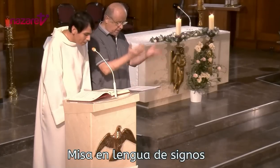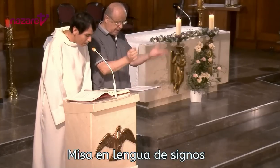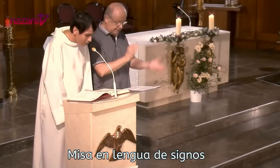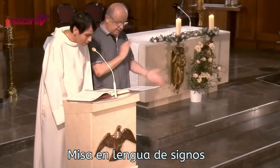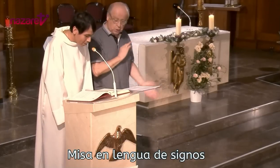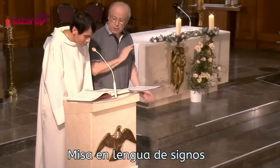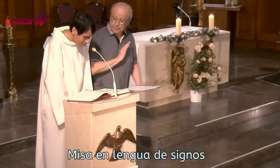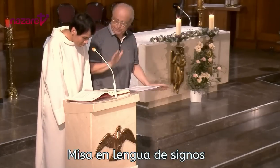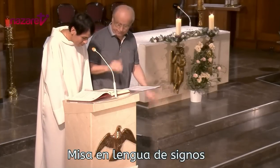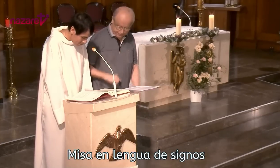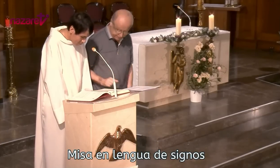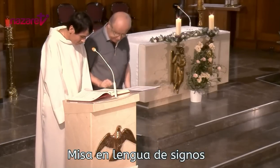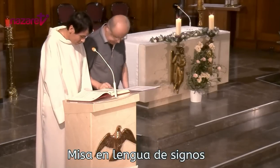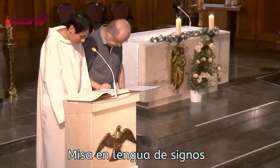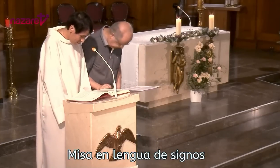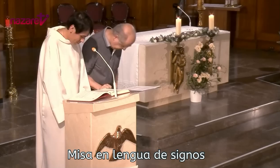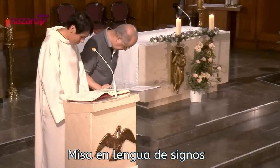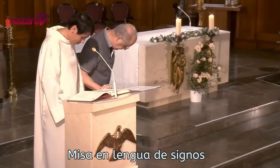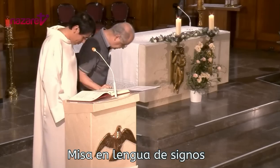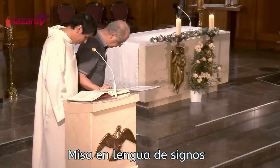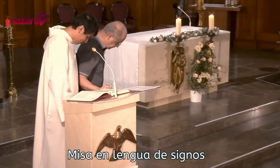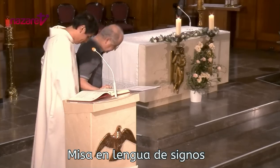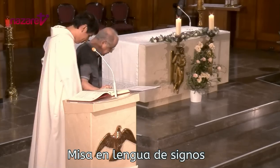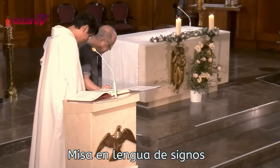Palabra de Dios. Te alabamos, Señor.